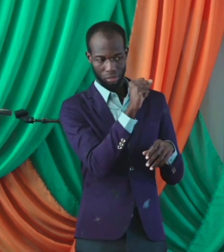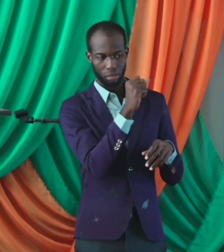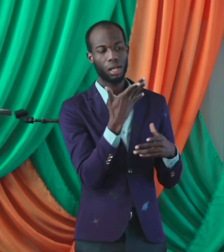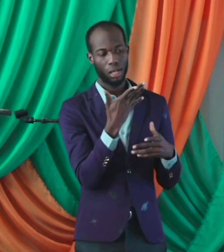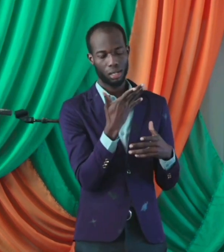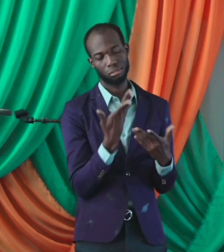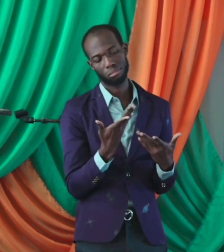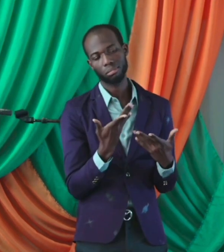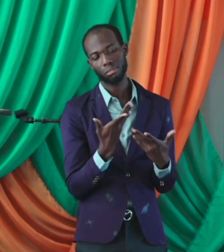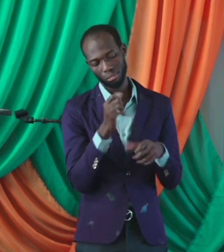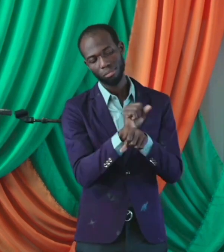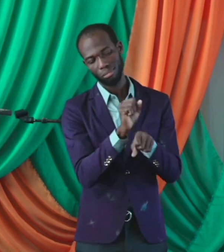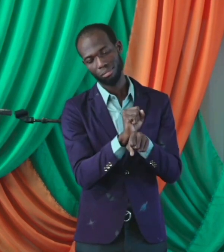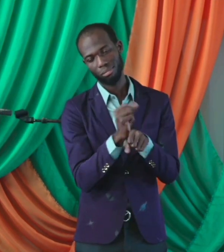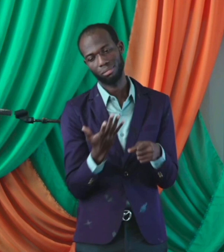il compense.